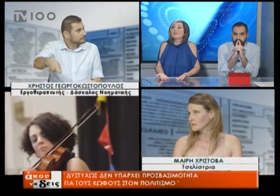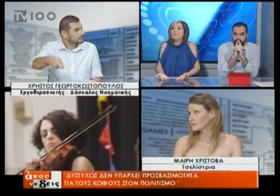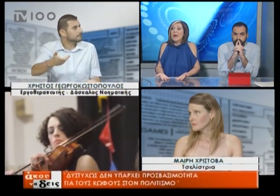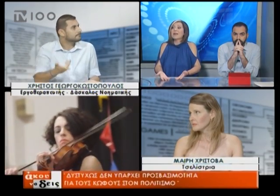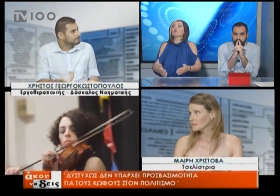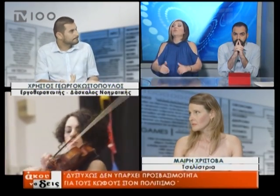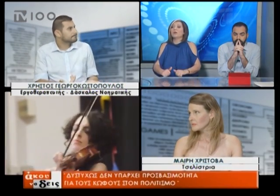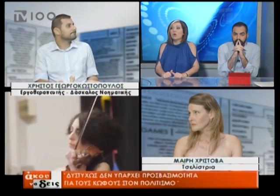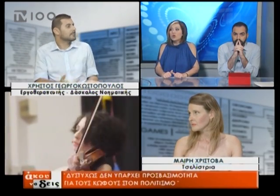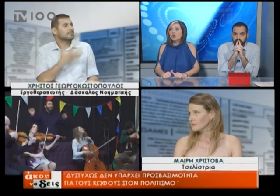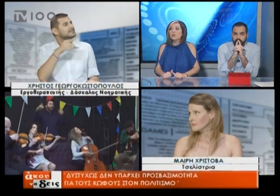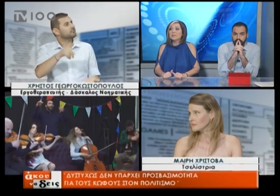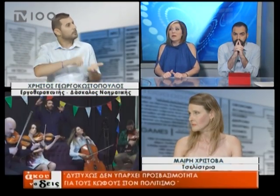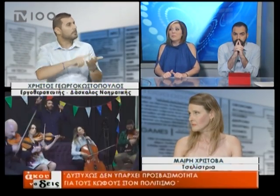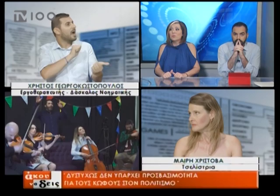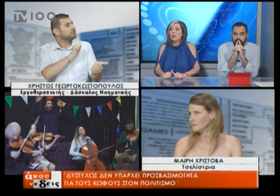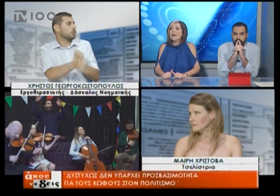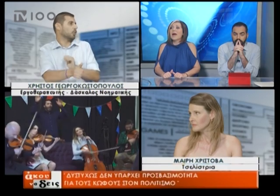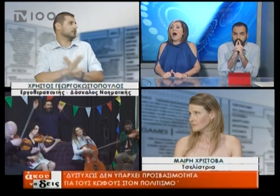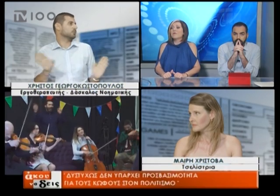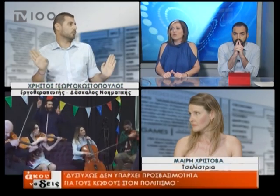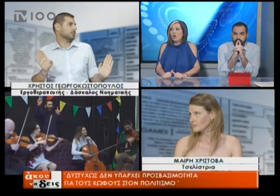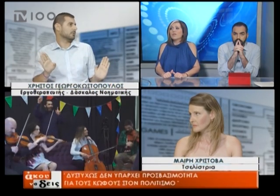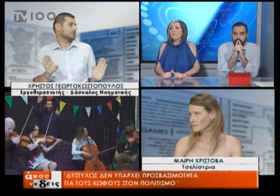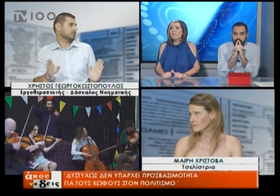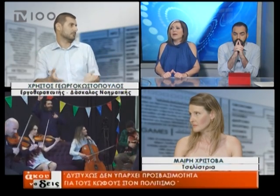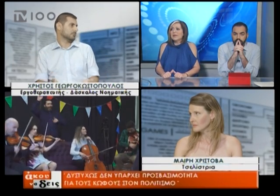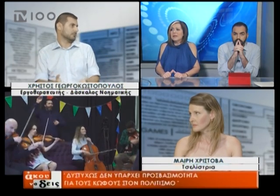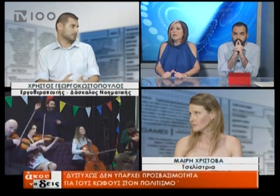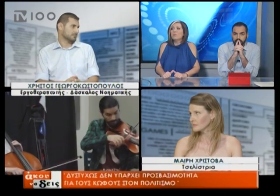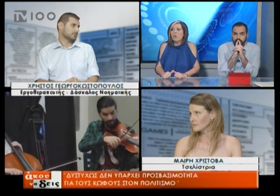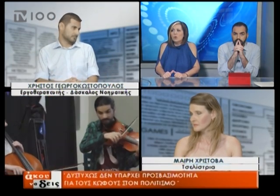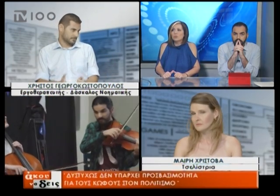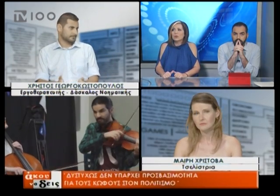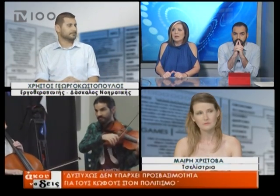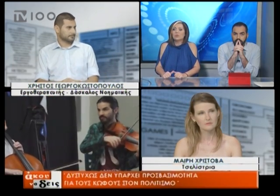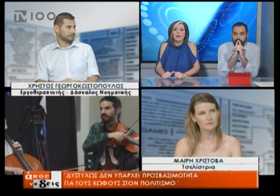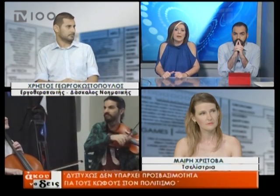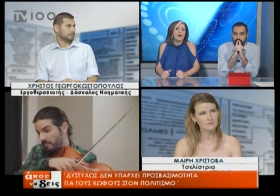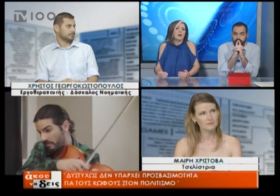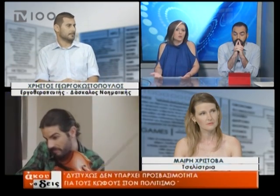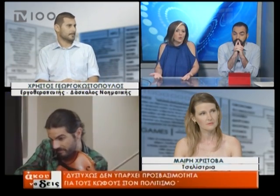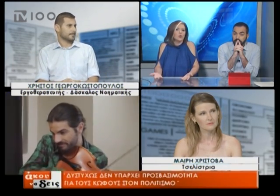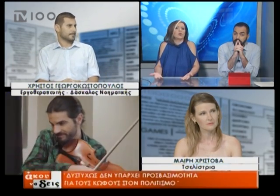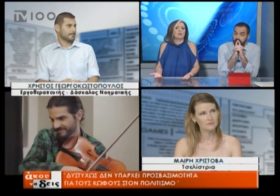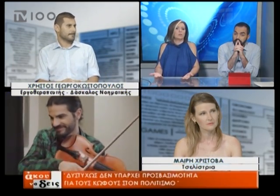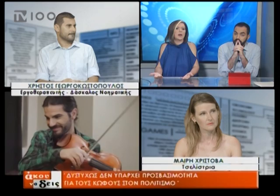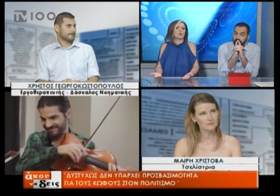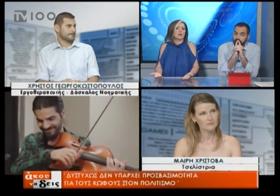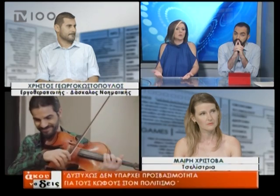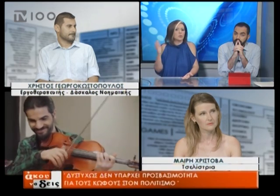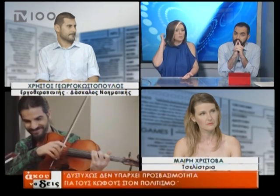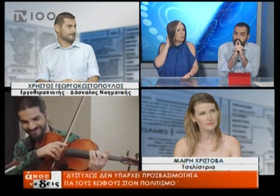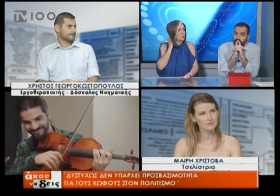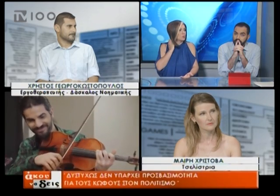έναν διερμηνέα, να τον πληρώσω από την τσέπη μου. Αυτό θα έπρεπε να γίνεται μόνο του. Να είναι αυτονόητο και δεδομένο